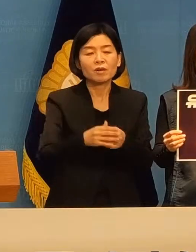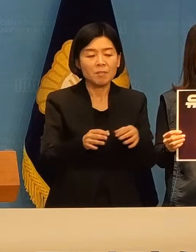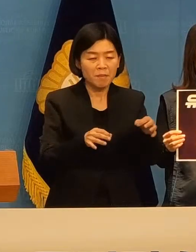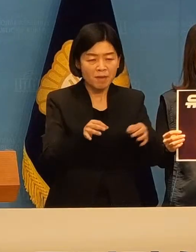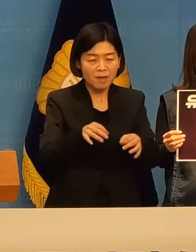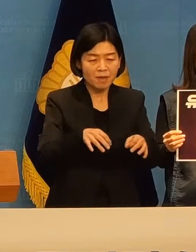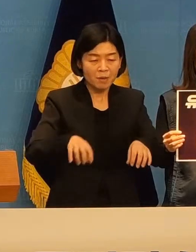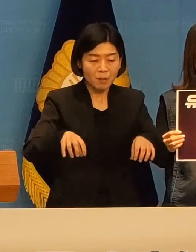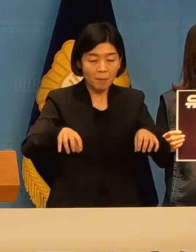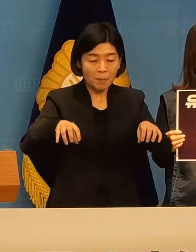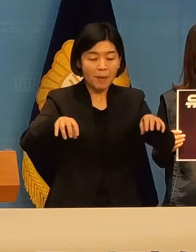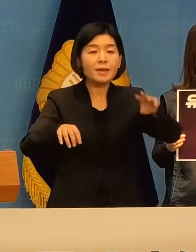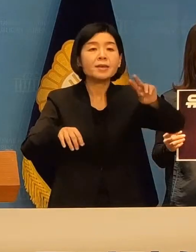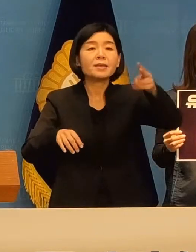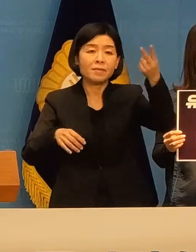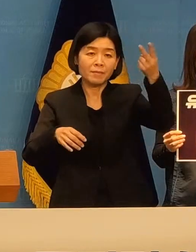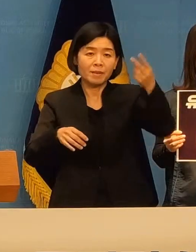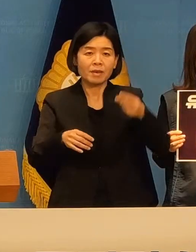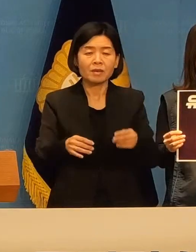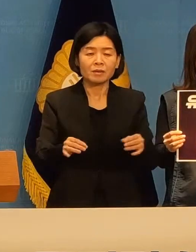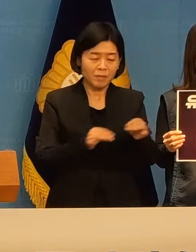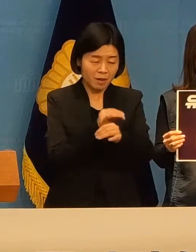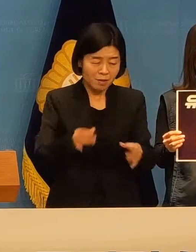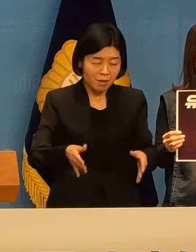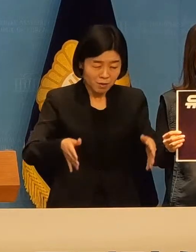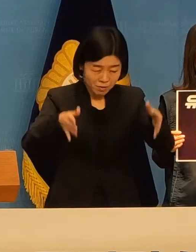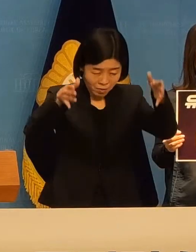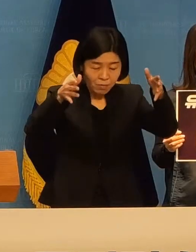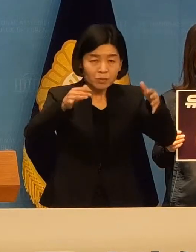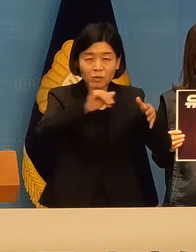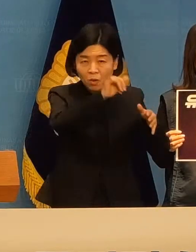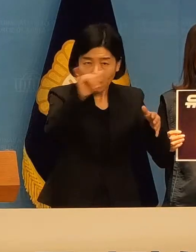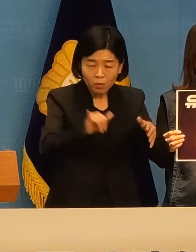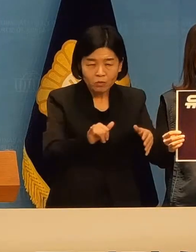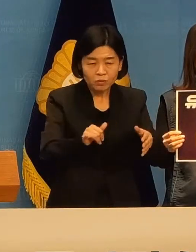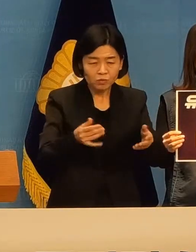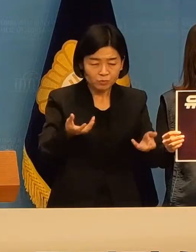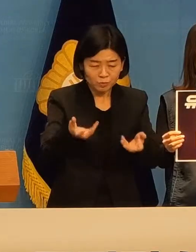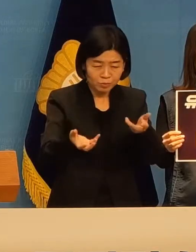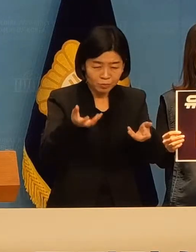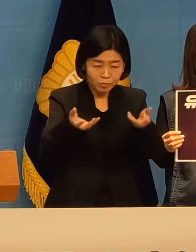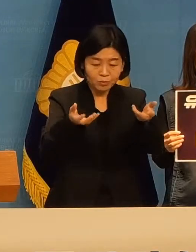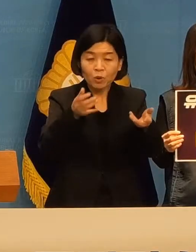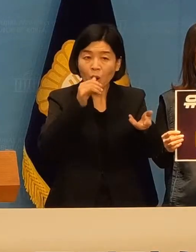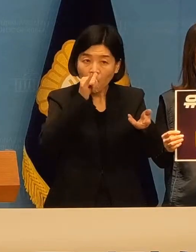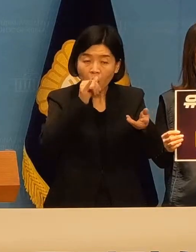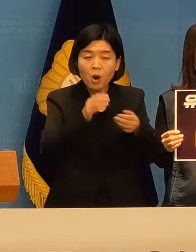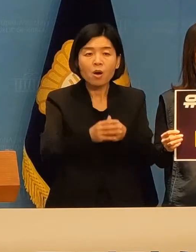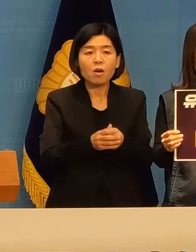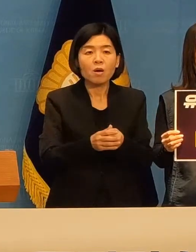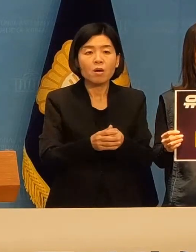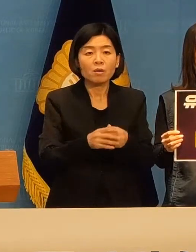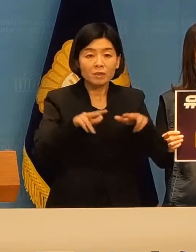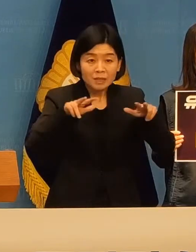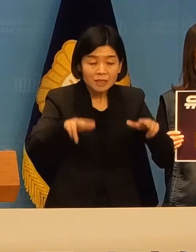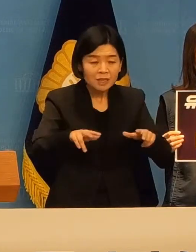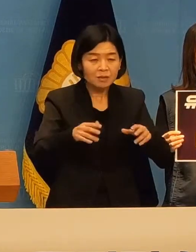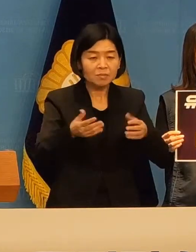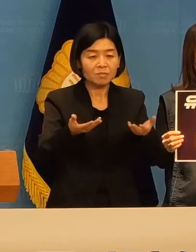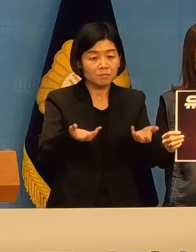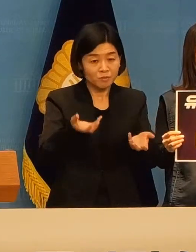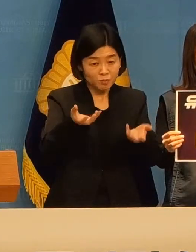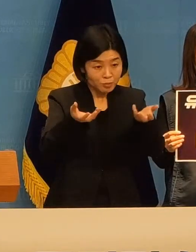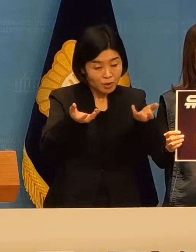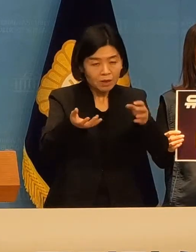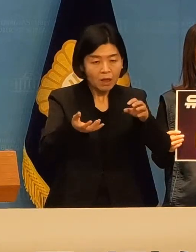매장이 전국 백화점에 입점되어 있습니다. 이 매장들이 백화점에서 계속 빠져나가고